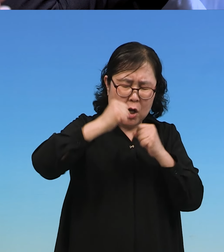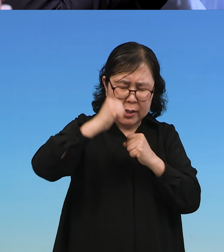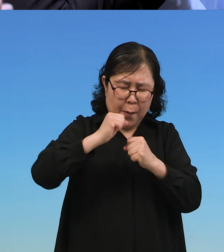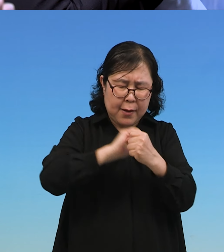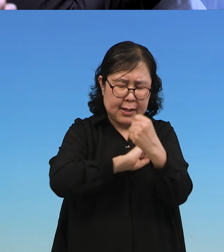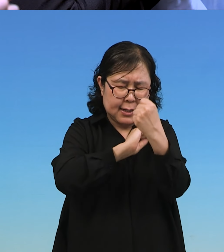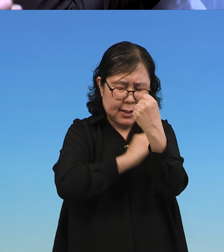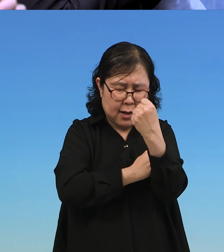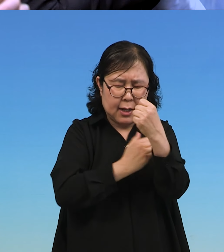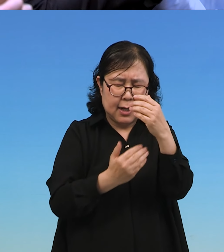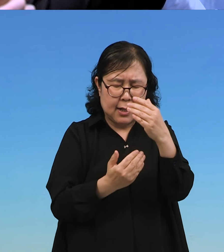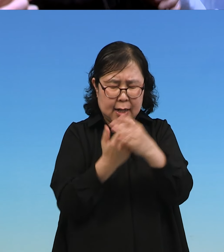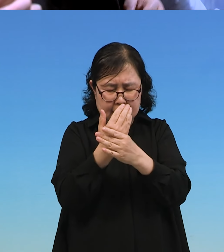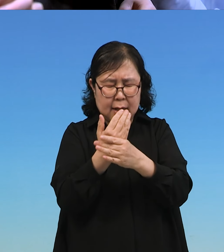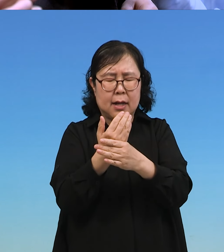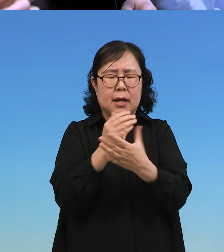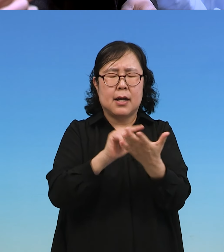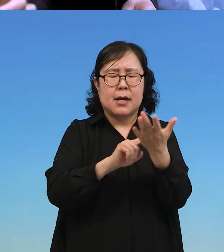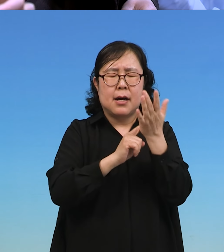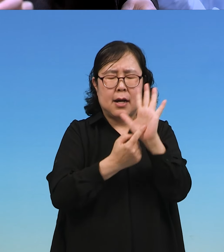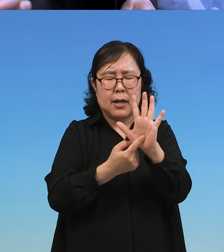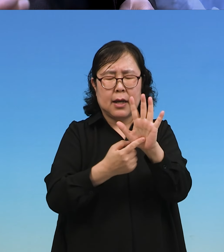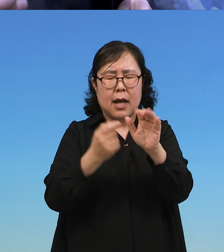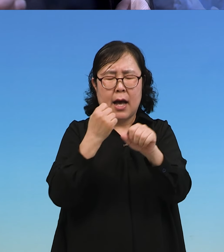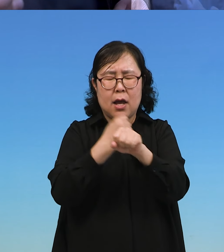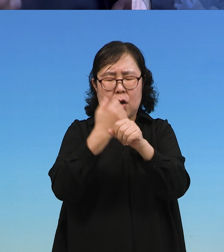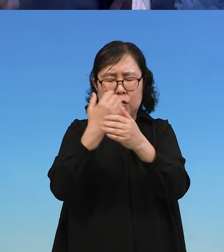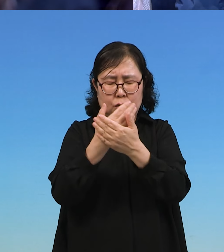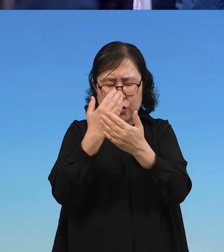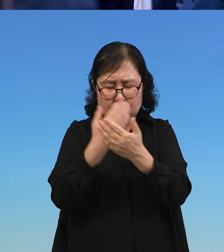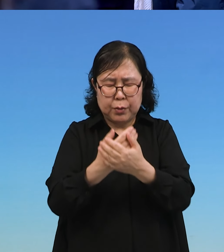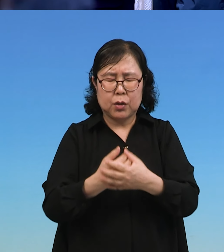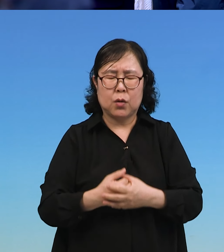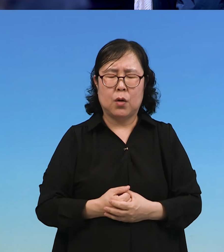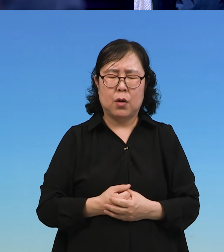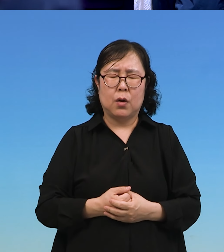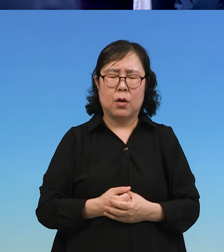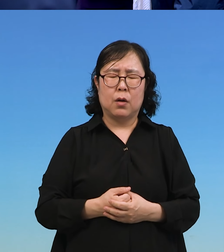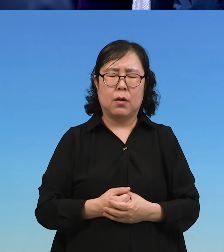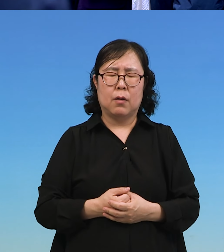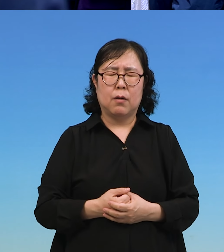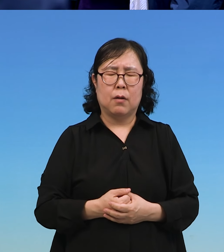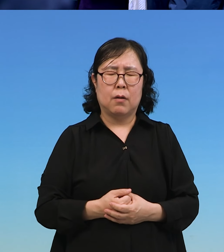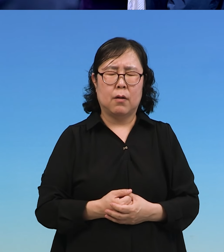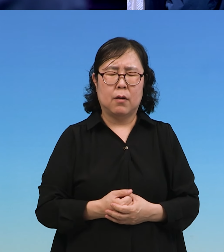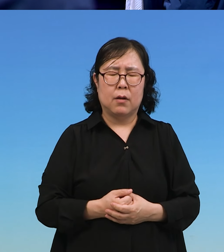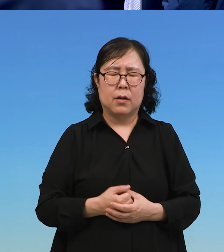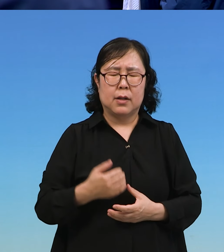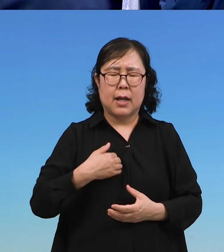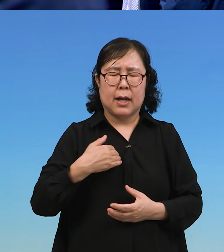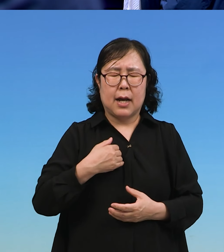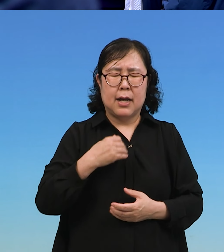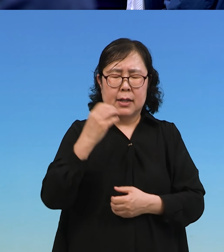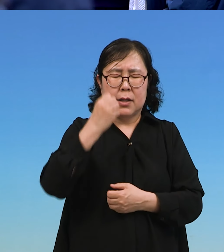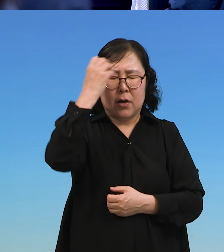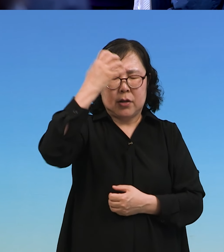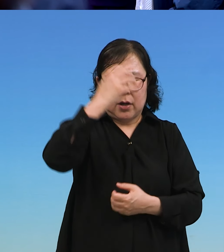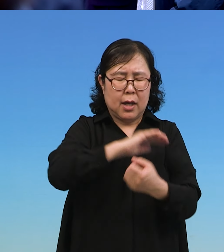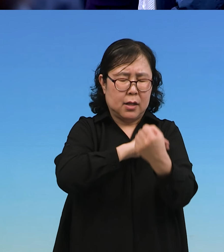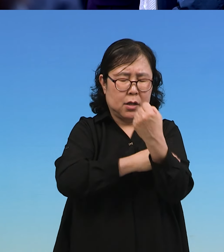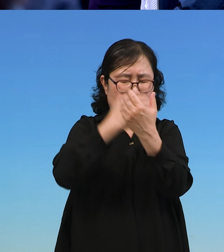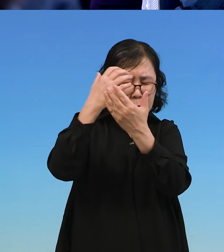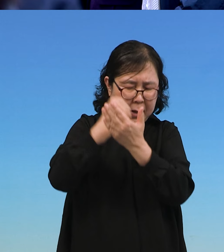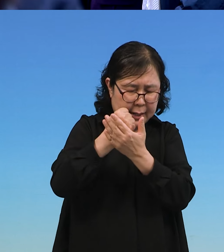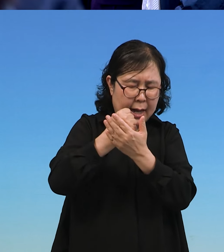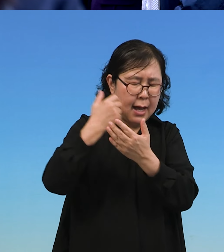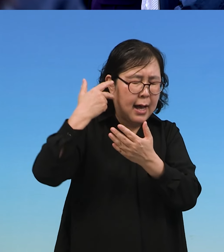능력이 일어나도록 은혜 내려주시고 이것을 기뻐 체험하는, 그래서 한 주간을 끝까지 살아낼 수